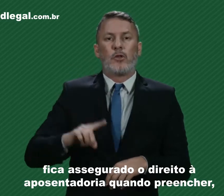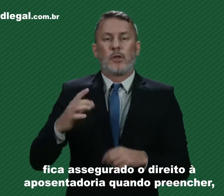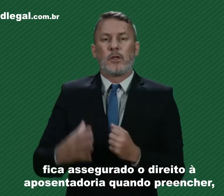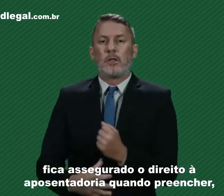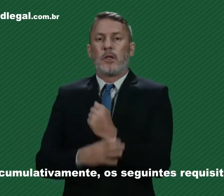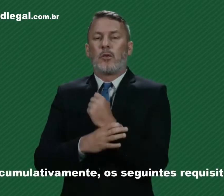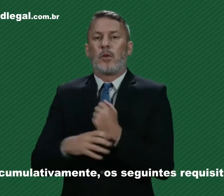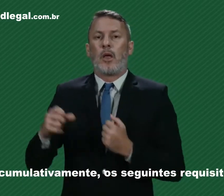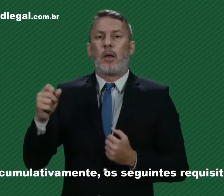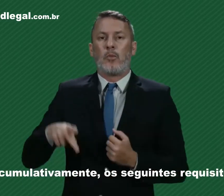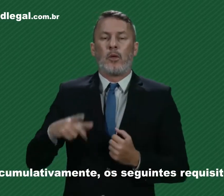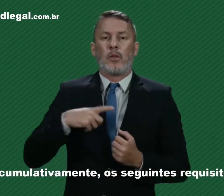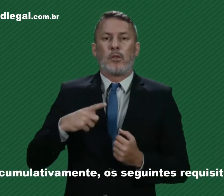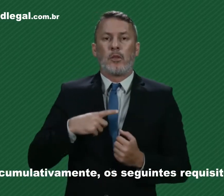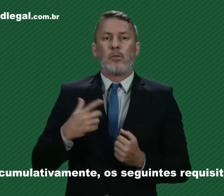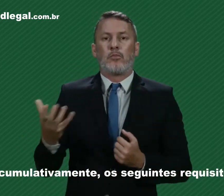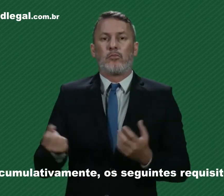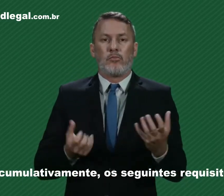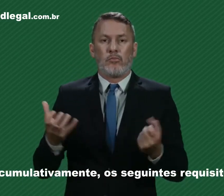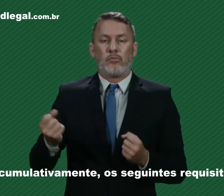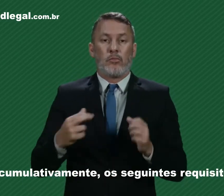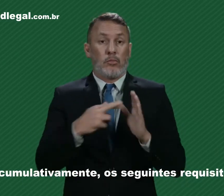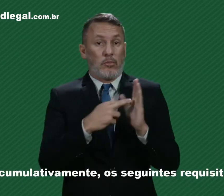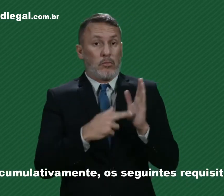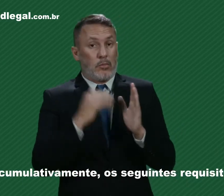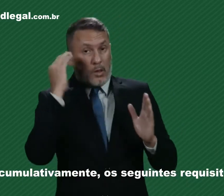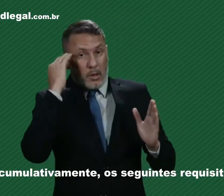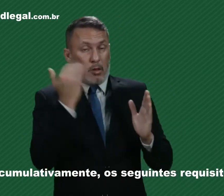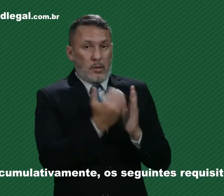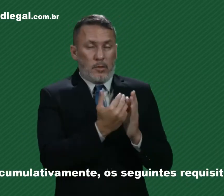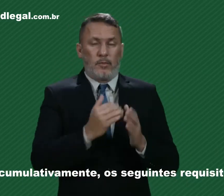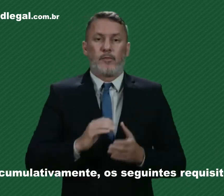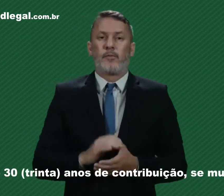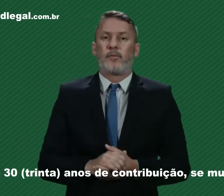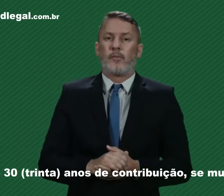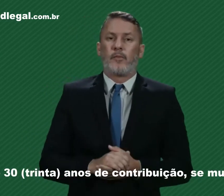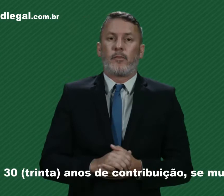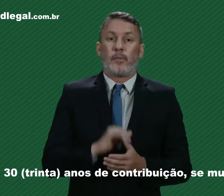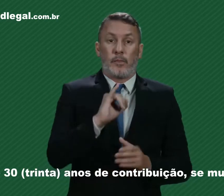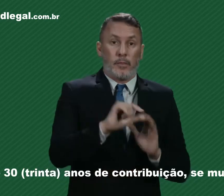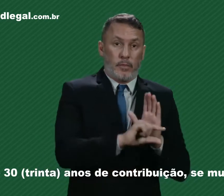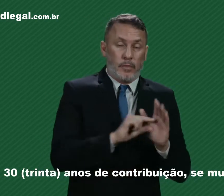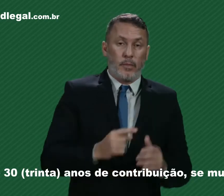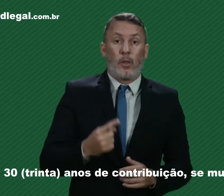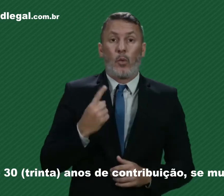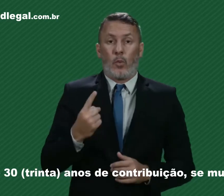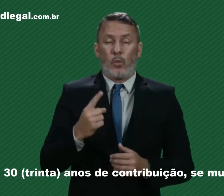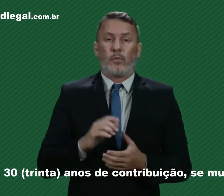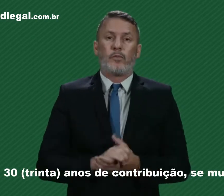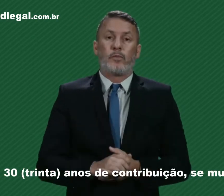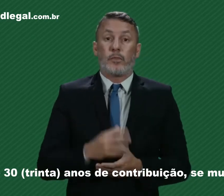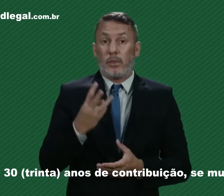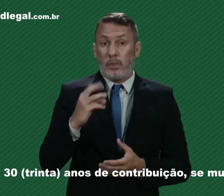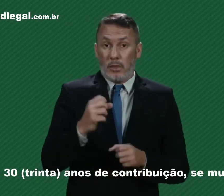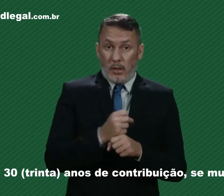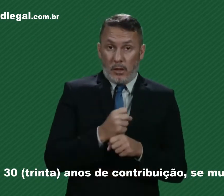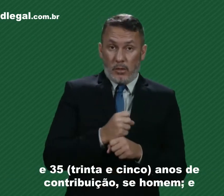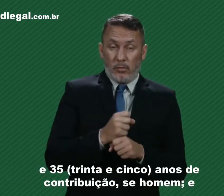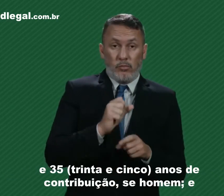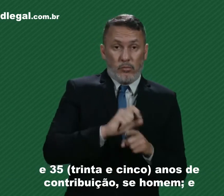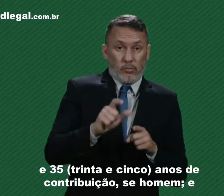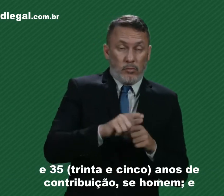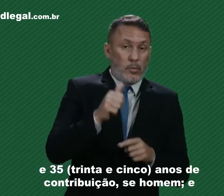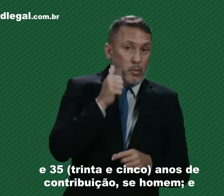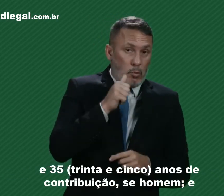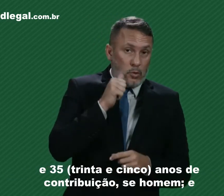quando preencher cumulativamente os seguintes requisitos. Inciso 1. 30 anos de contribuição se mulher